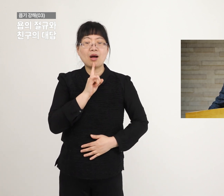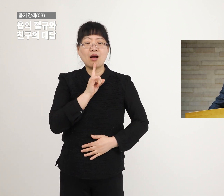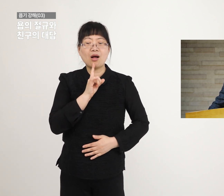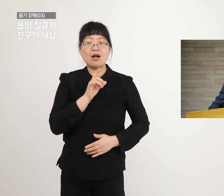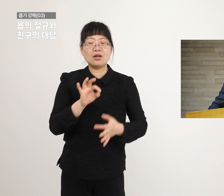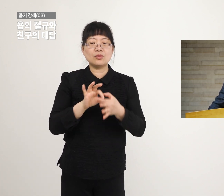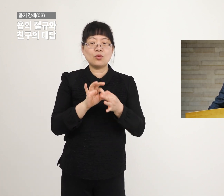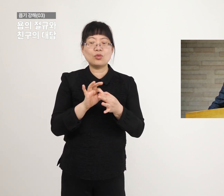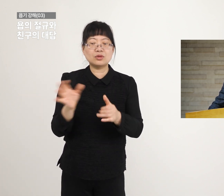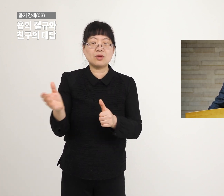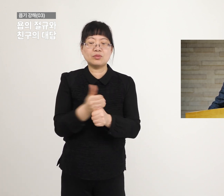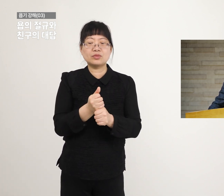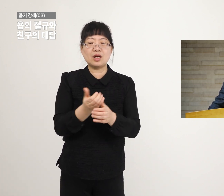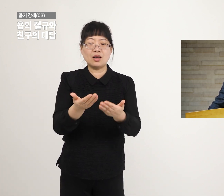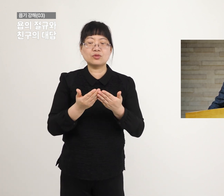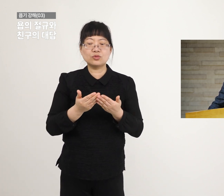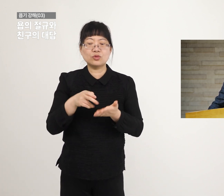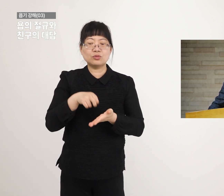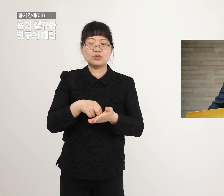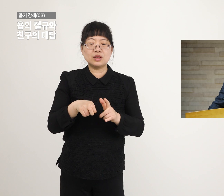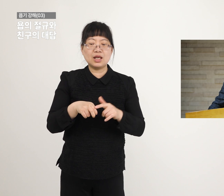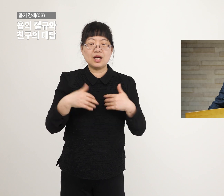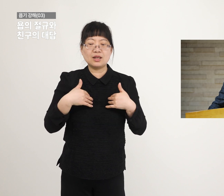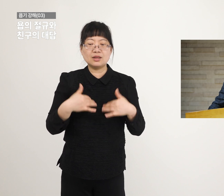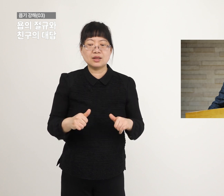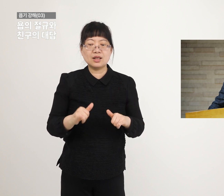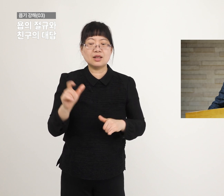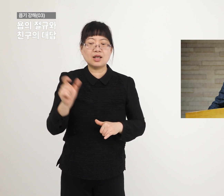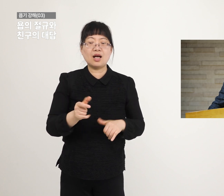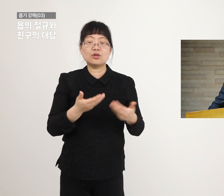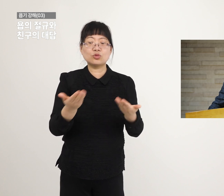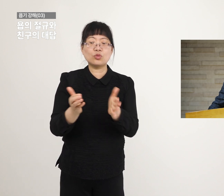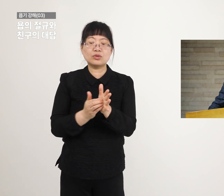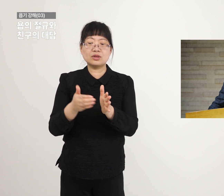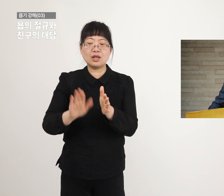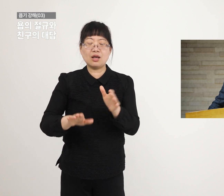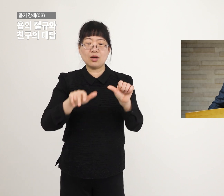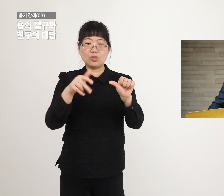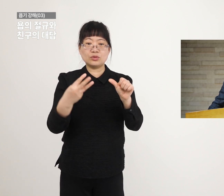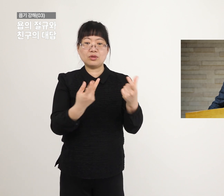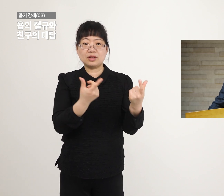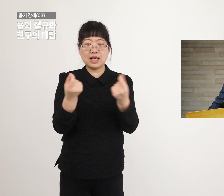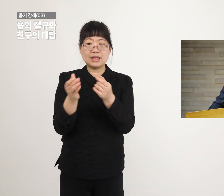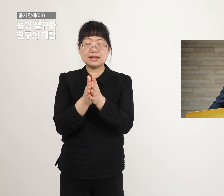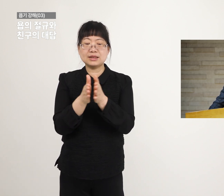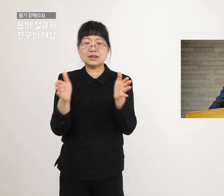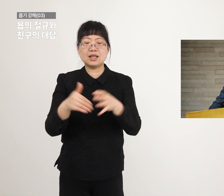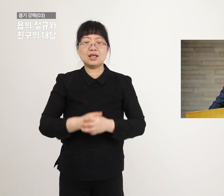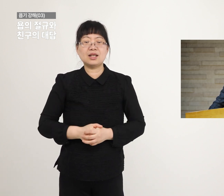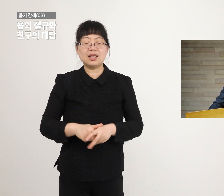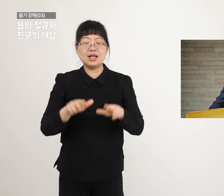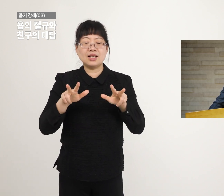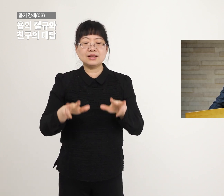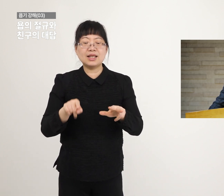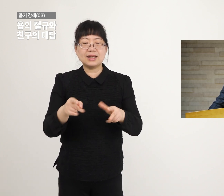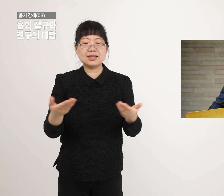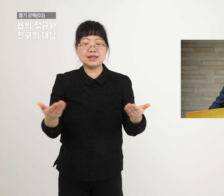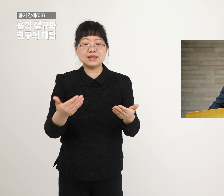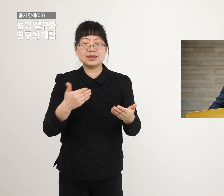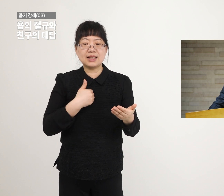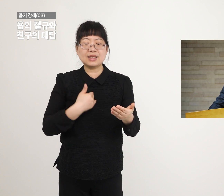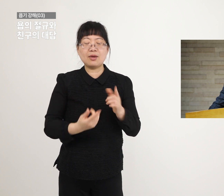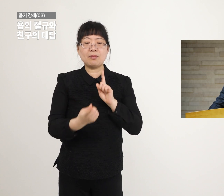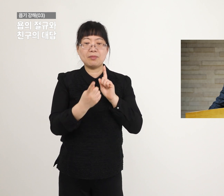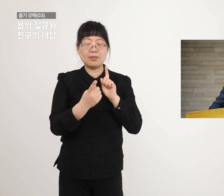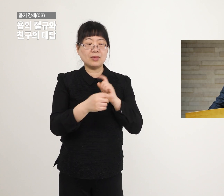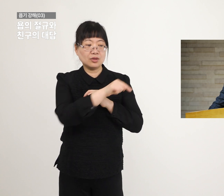붙들어 주었고 무릎이 약한 자를 강하게 하였거늘. 5절 다 같이 시작. 이제 이 일이 내게